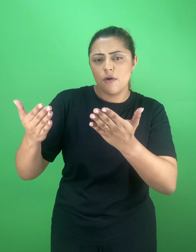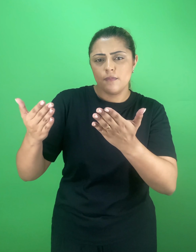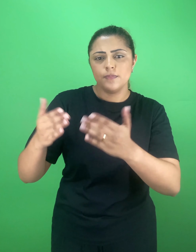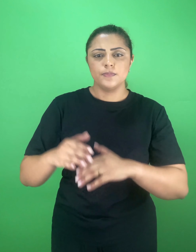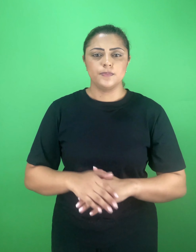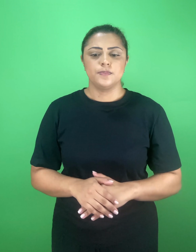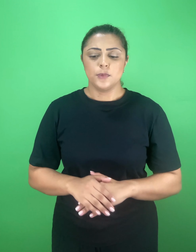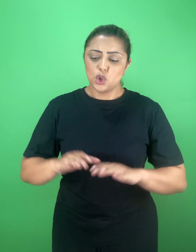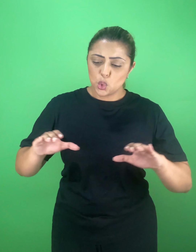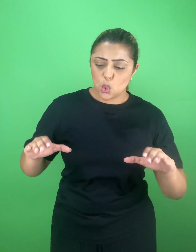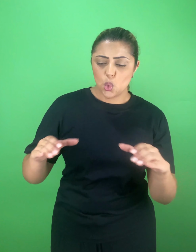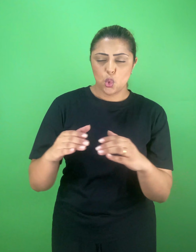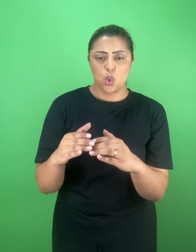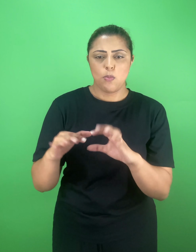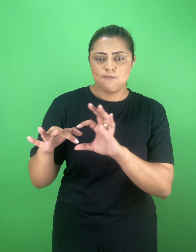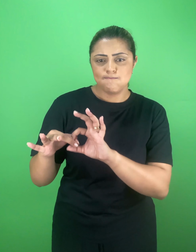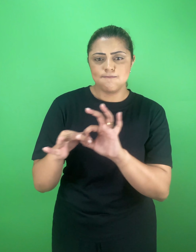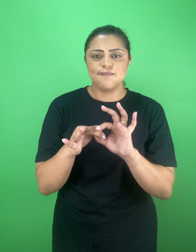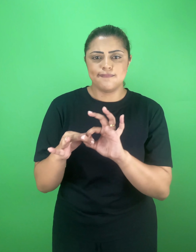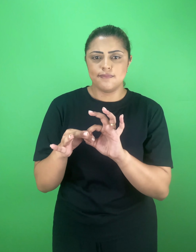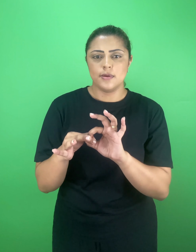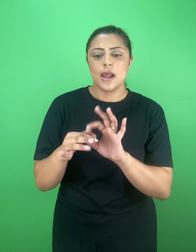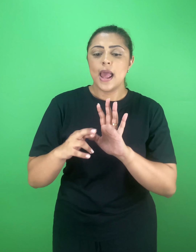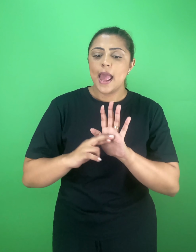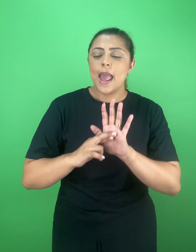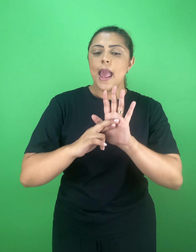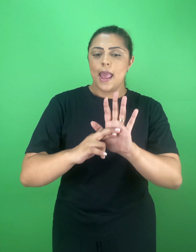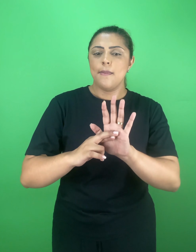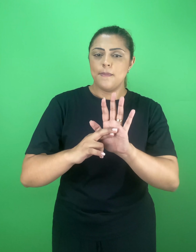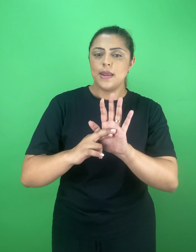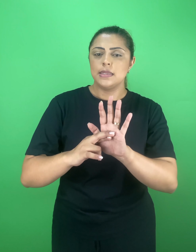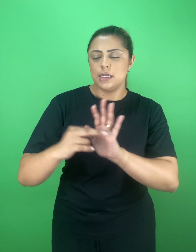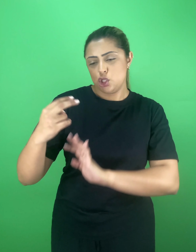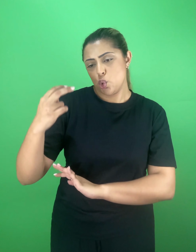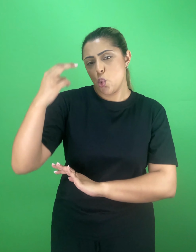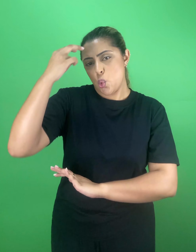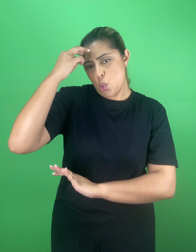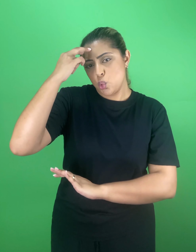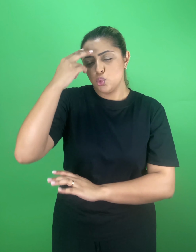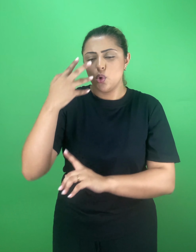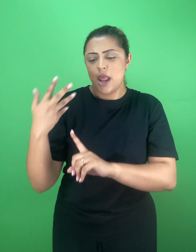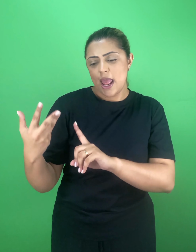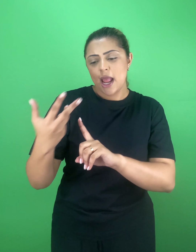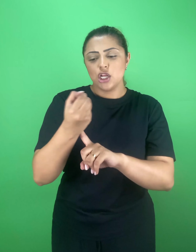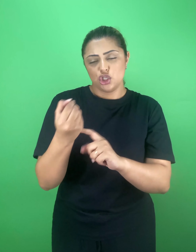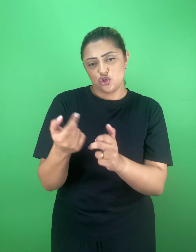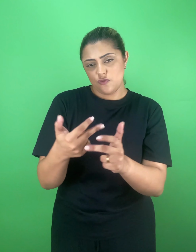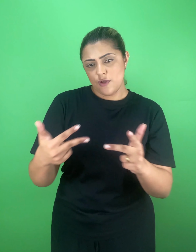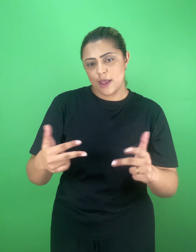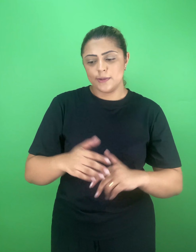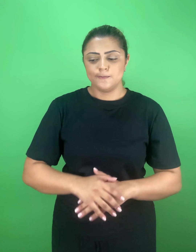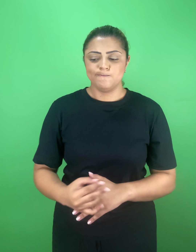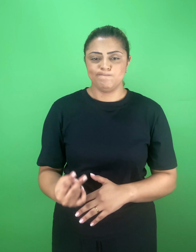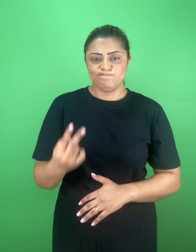de coletivos ou grupos que representem manifestações culturais ou artísticas 2. Ações de